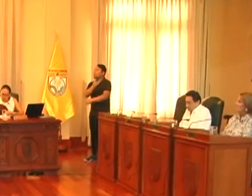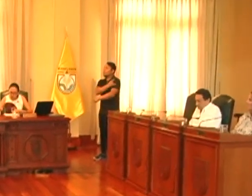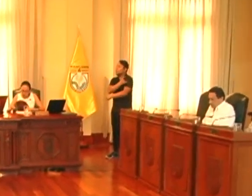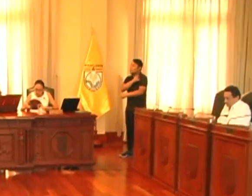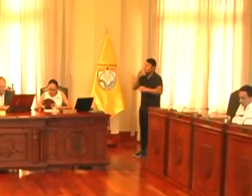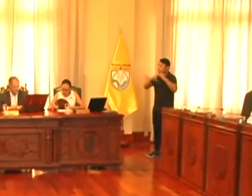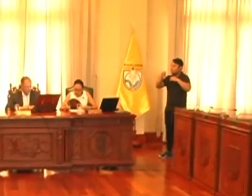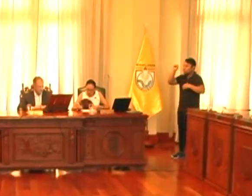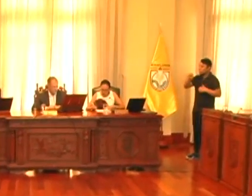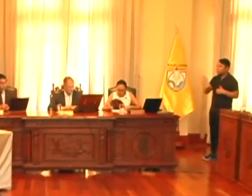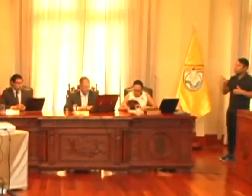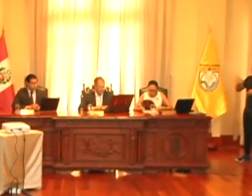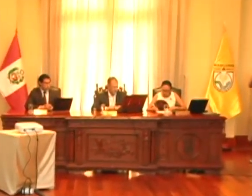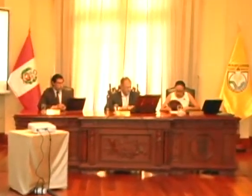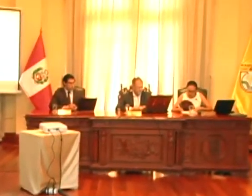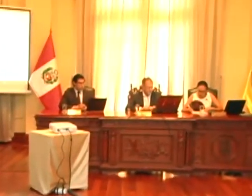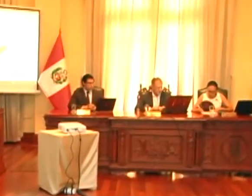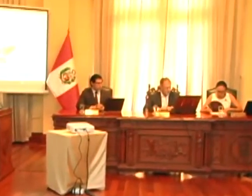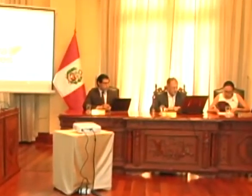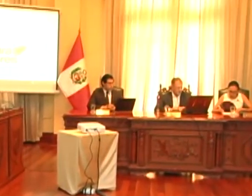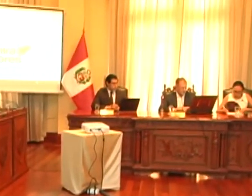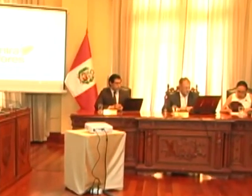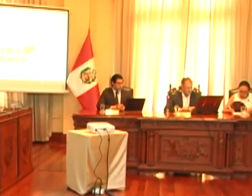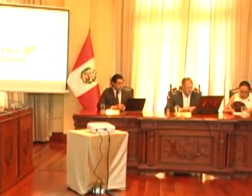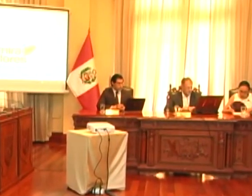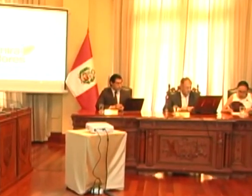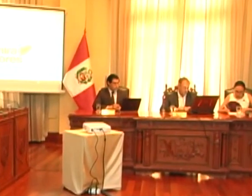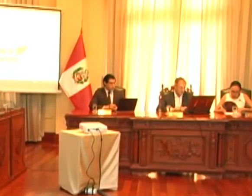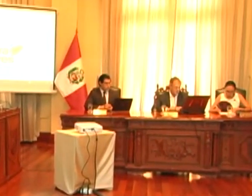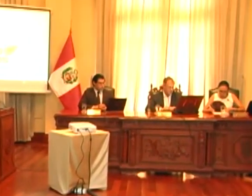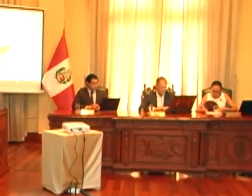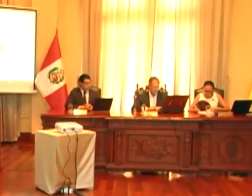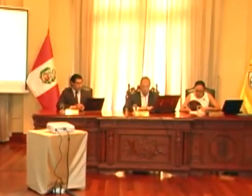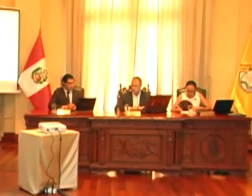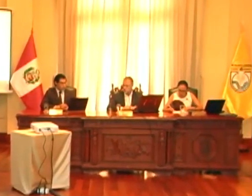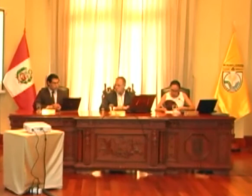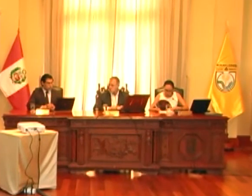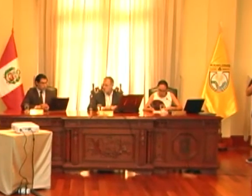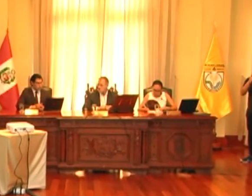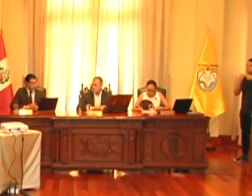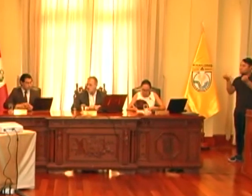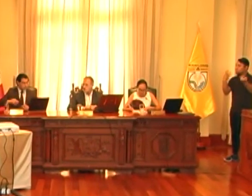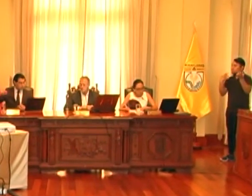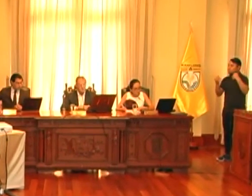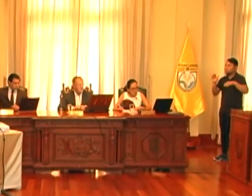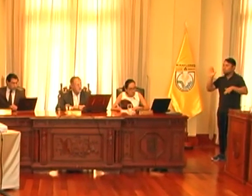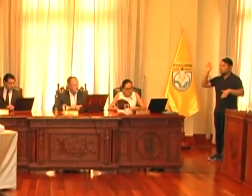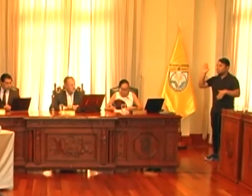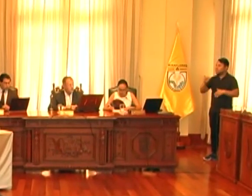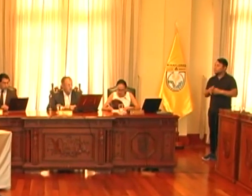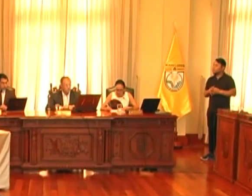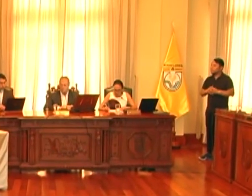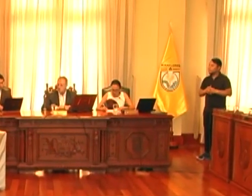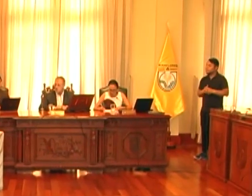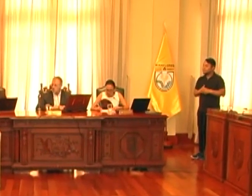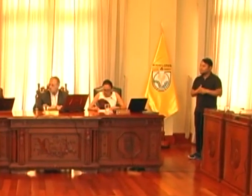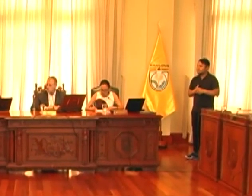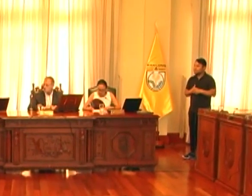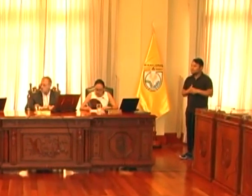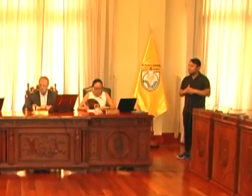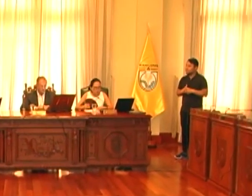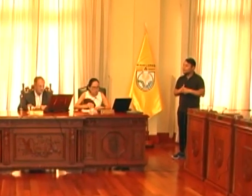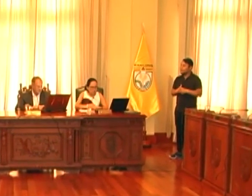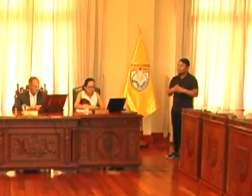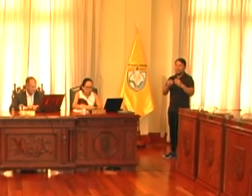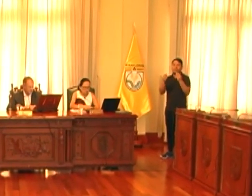la suscripción de la adenda, sírvanse, o del anexo, sírvanse a expresarlo en señal de conformidad. Se aprueba por unanimidad de